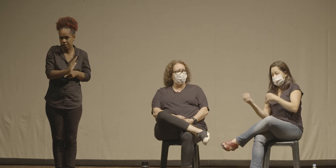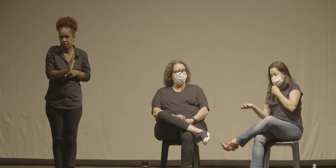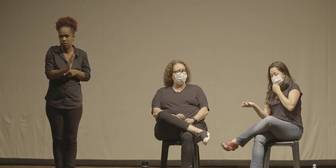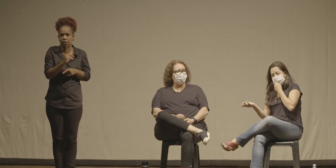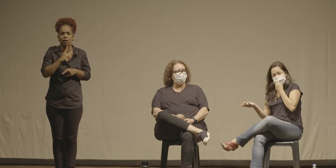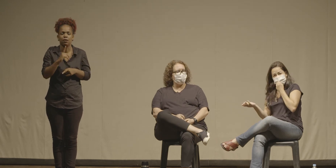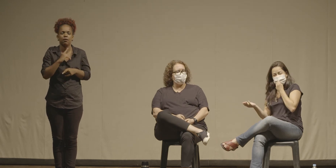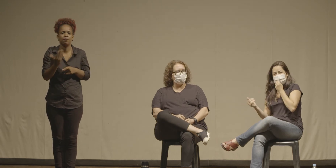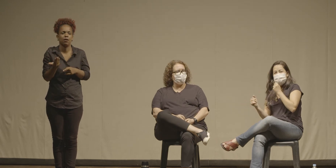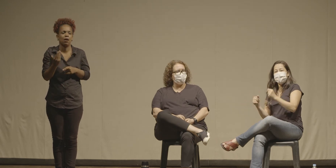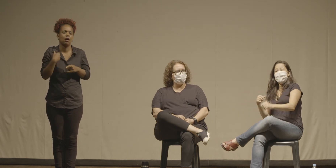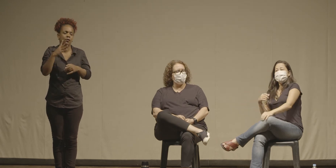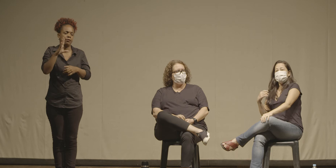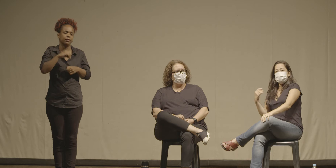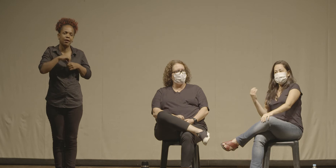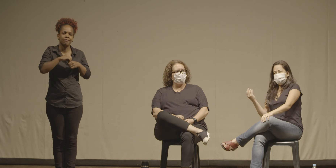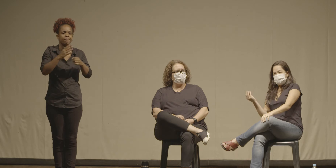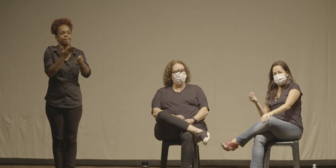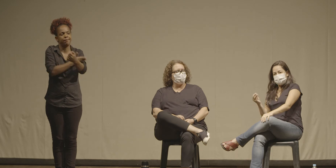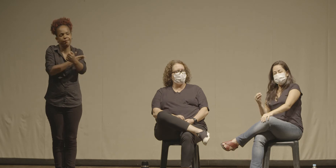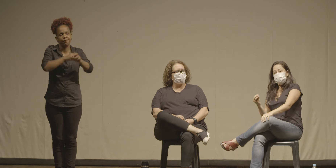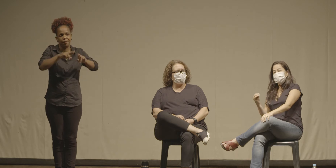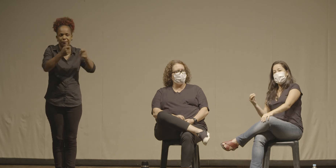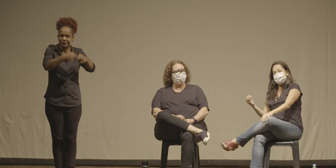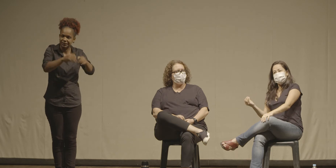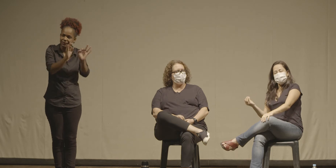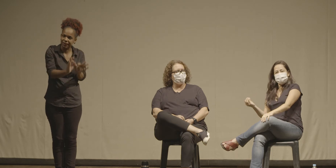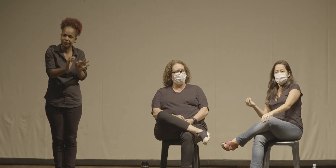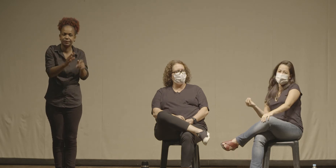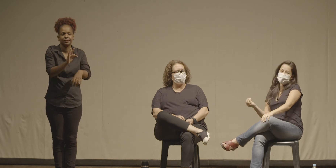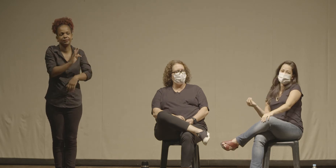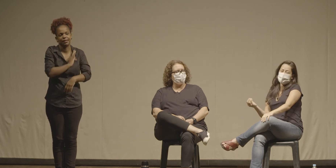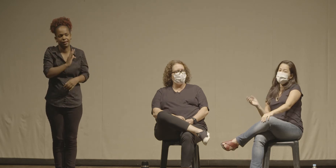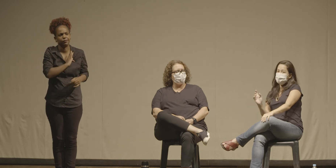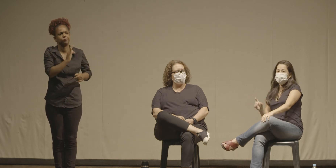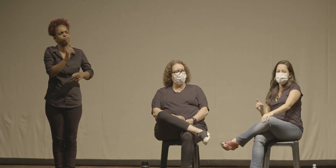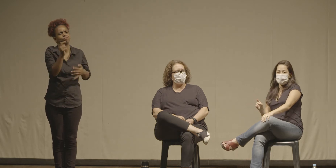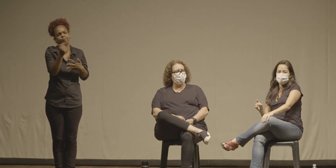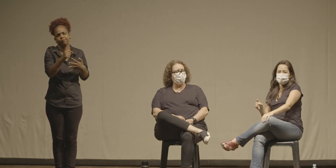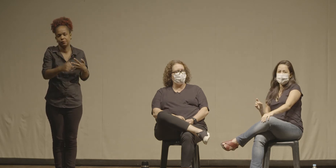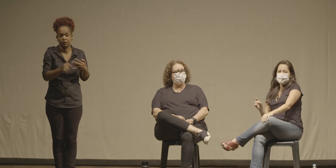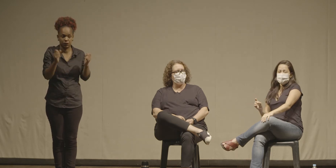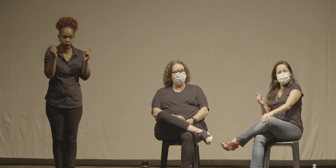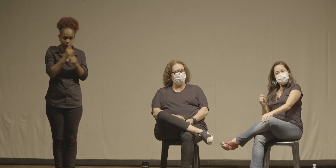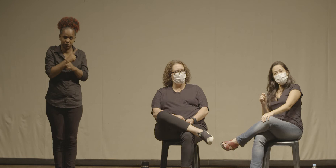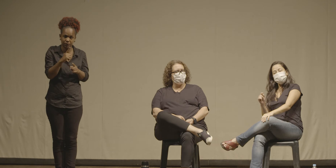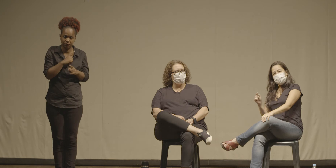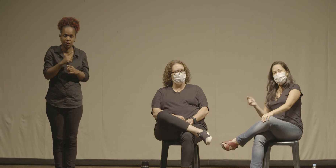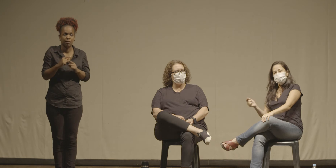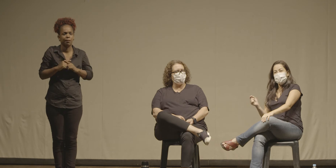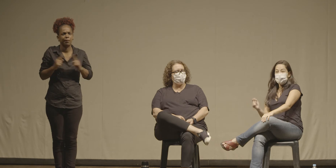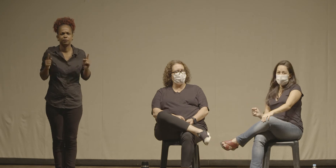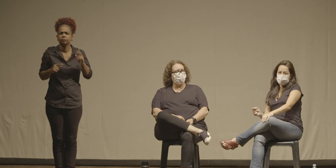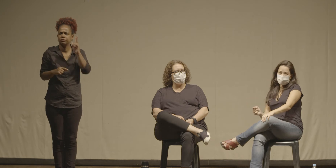dentro do arquivo que é necessário, dentro das especificações técnicas que são necessárias, isso é muito difícil. Mas você